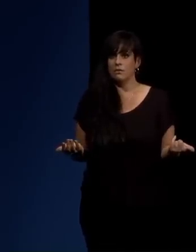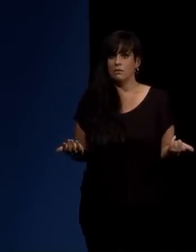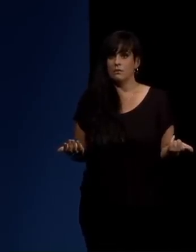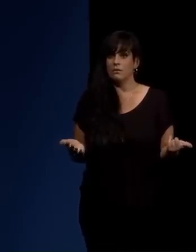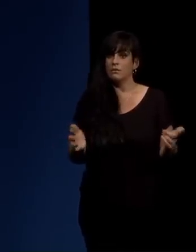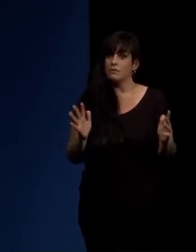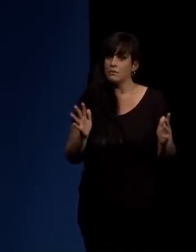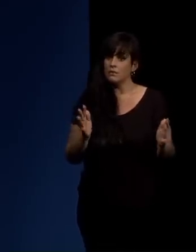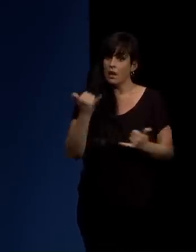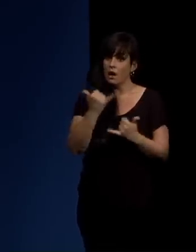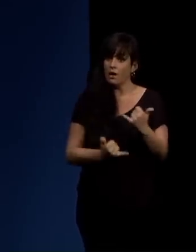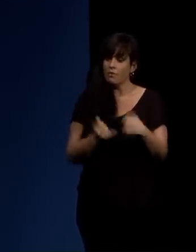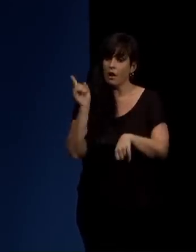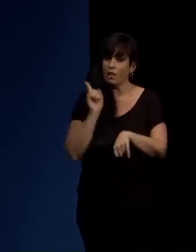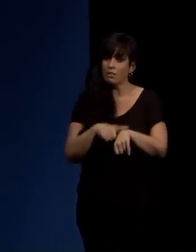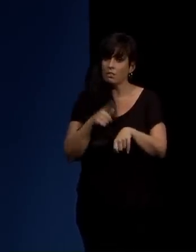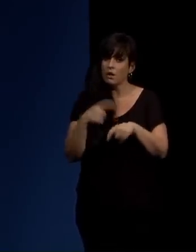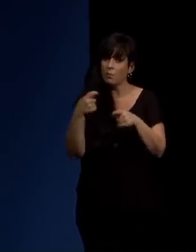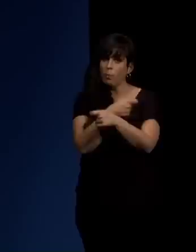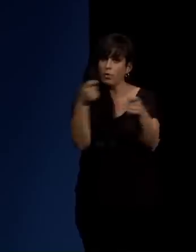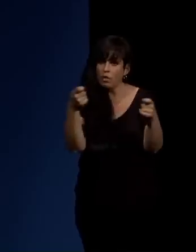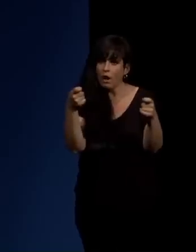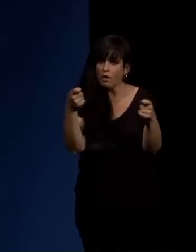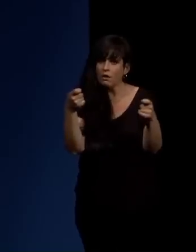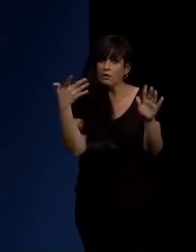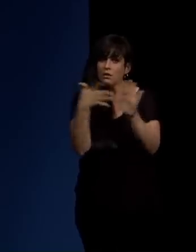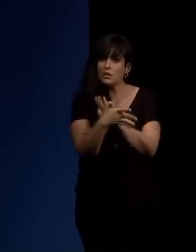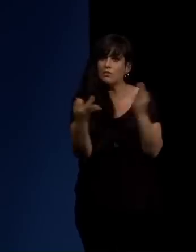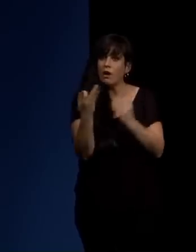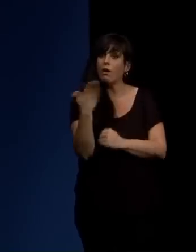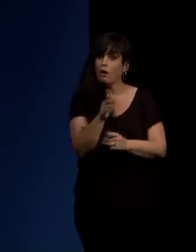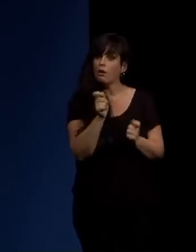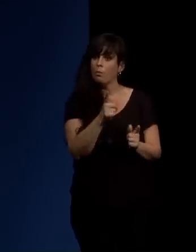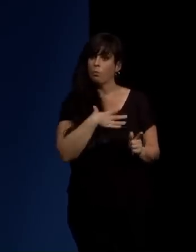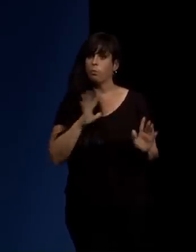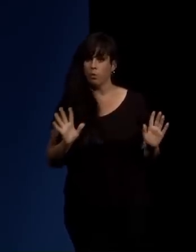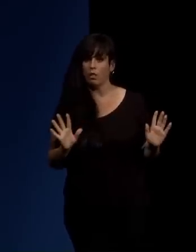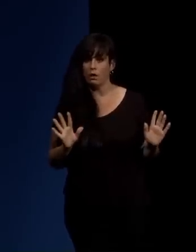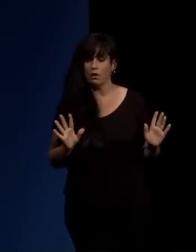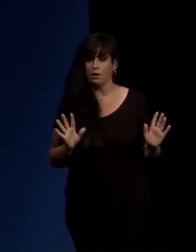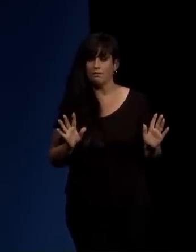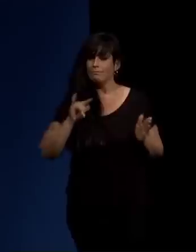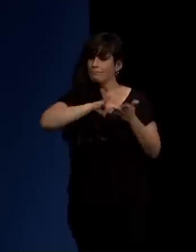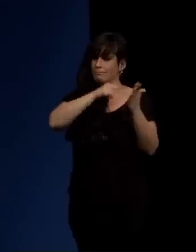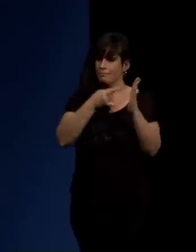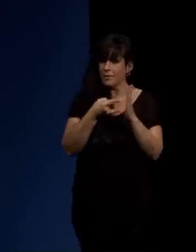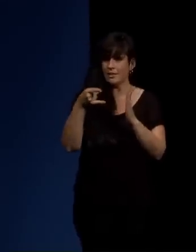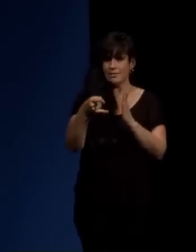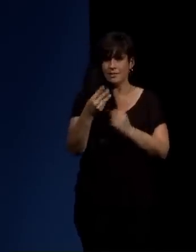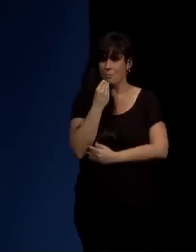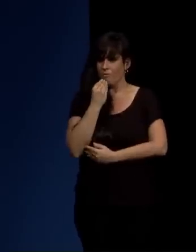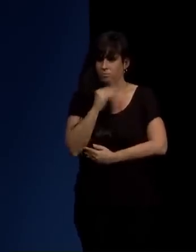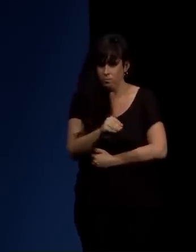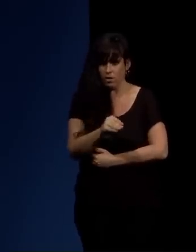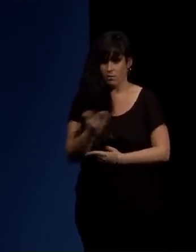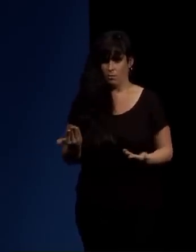cuyo tempo de dispensación significaba a diferencia entre a vida e a morte. Ese sistema que non ten piedade, contra eso